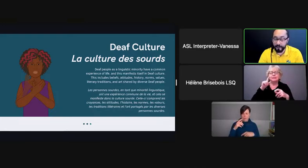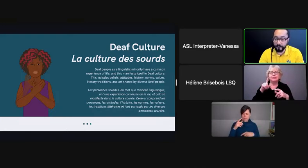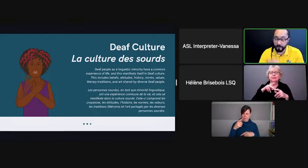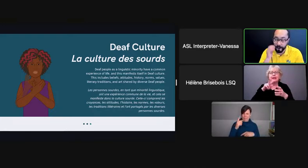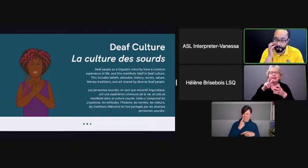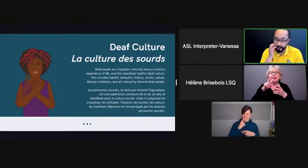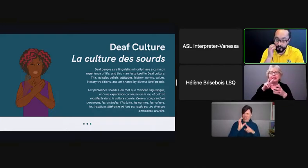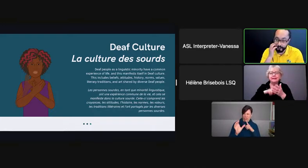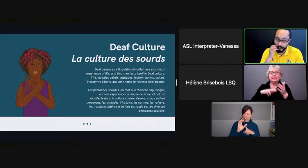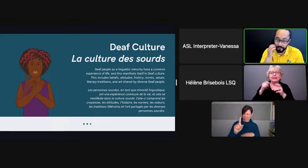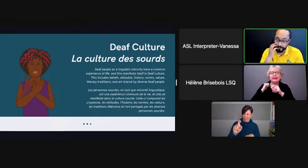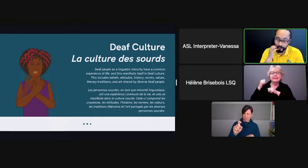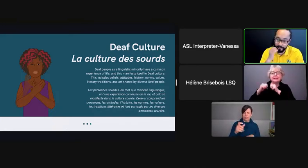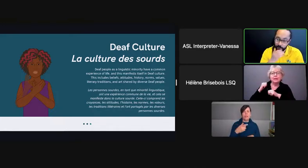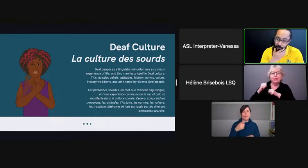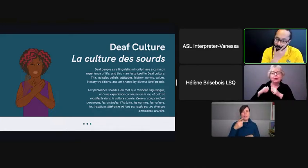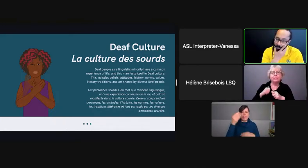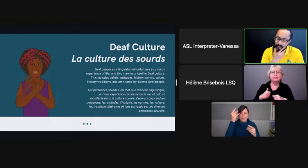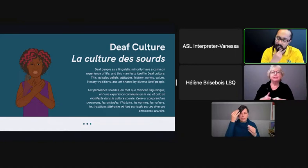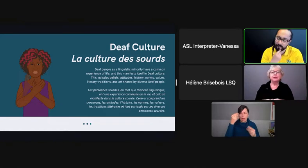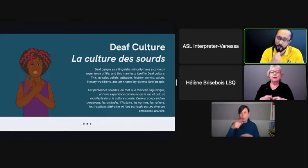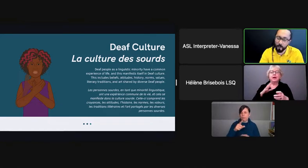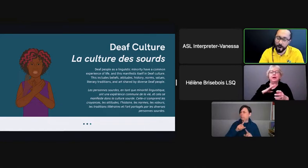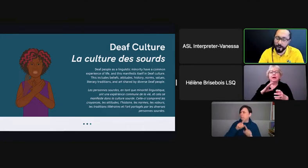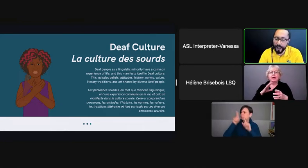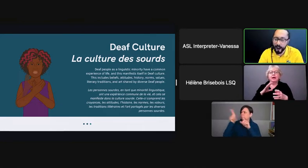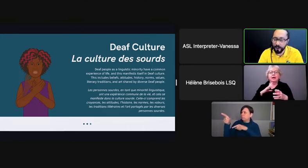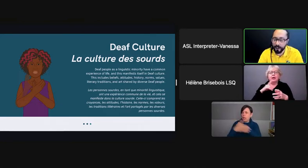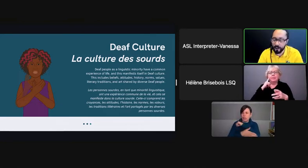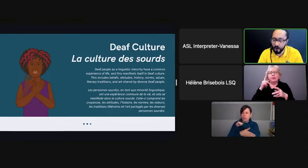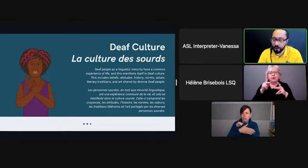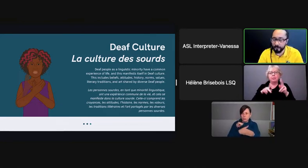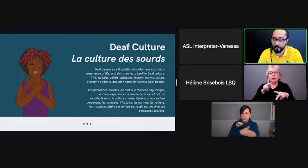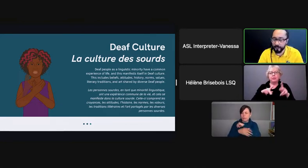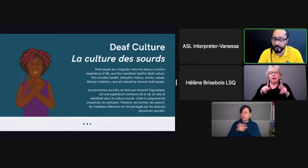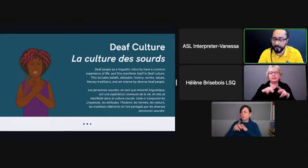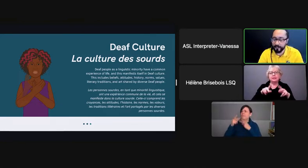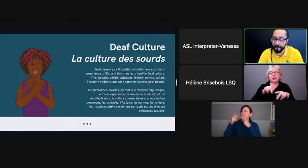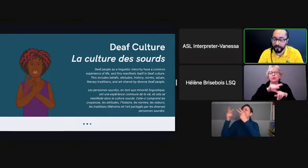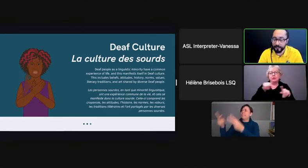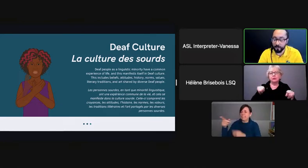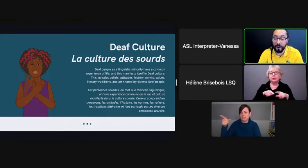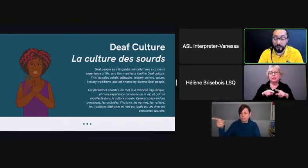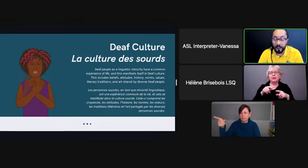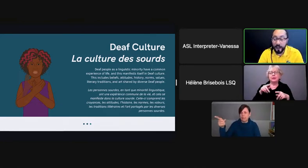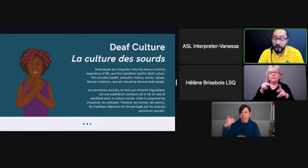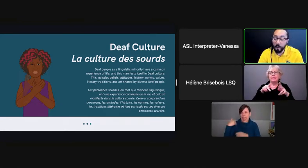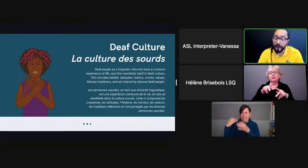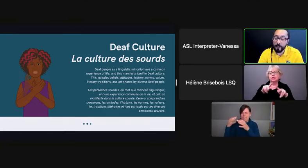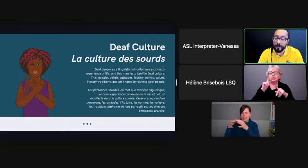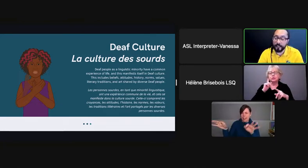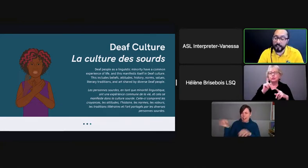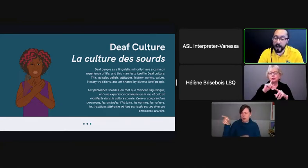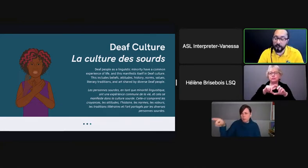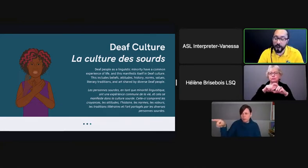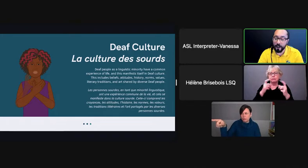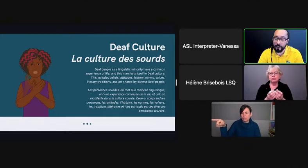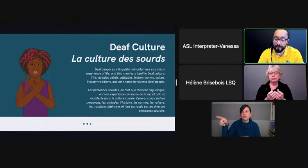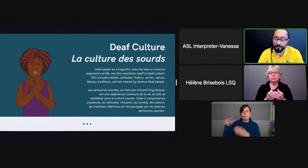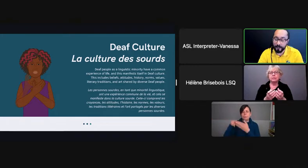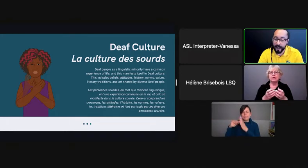Et il y a une population très diverse de personnes sourdes. Vous devez vous